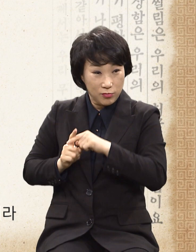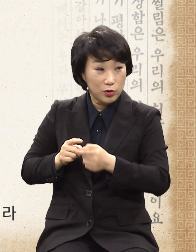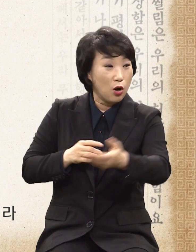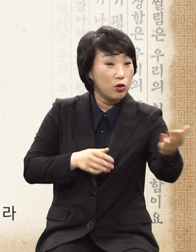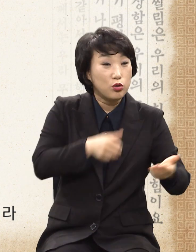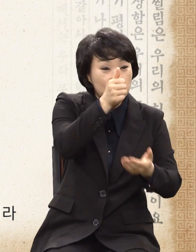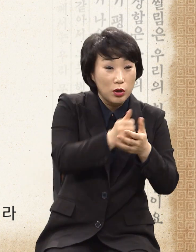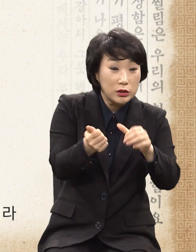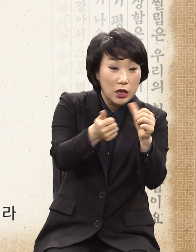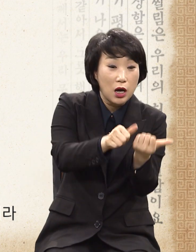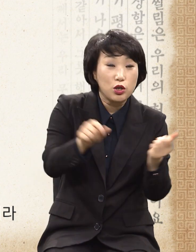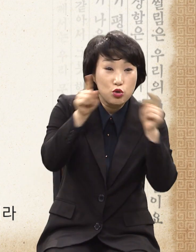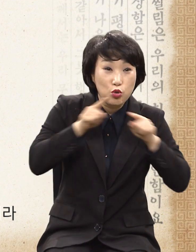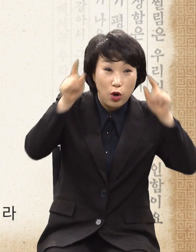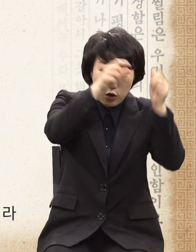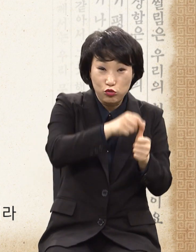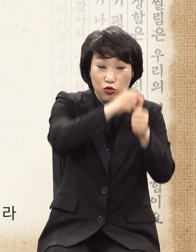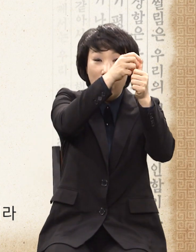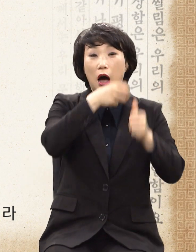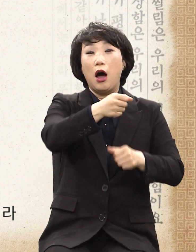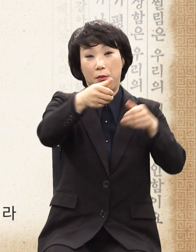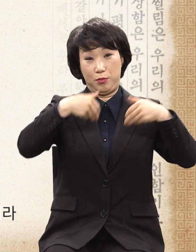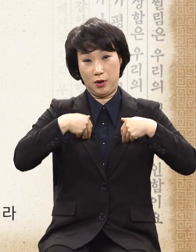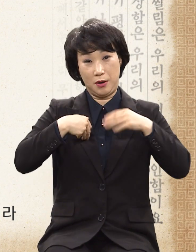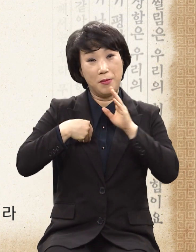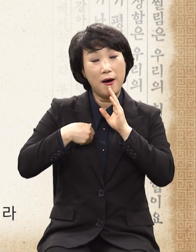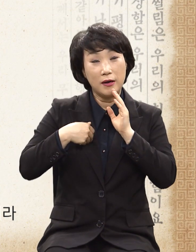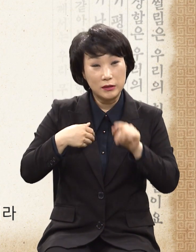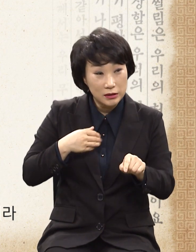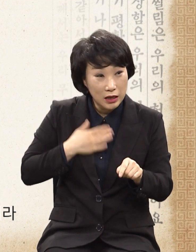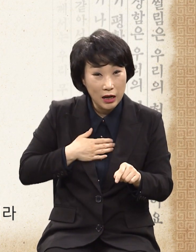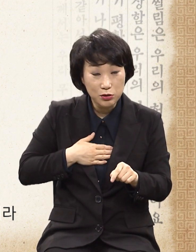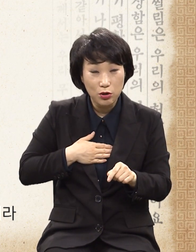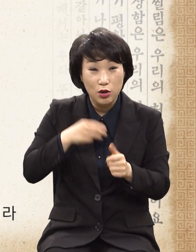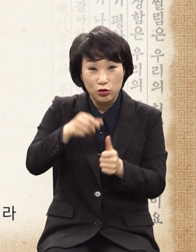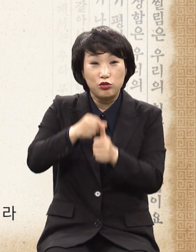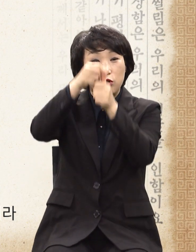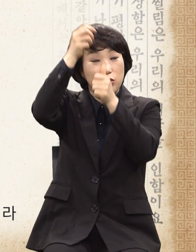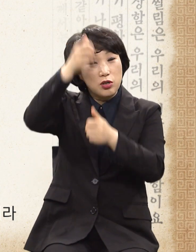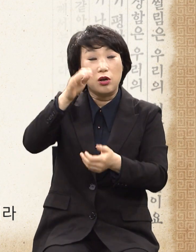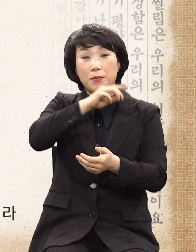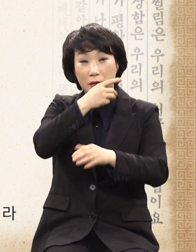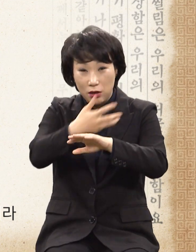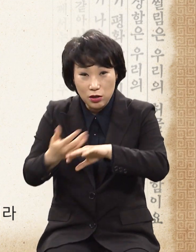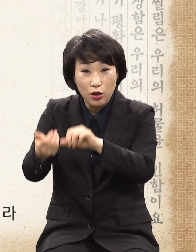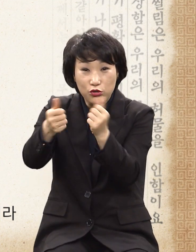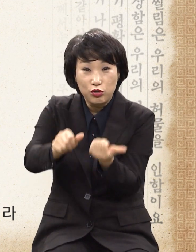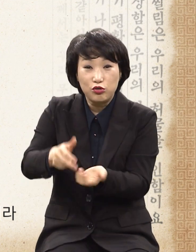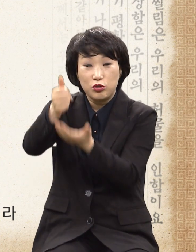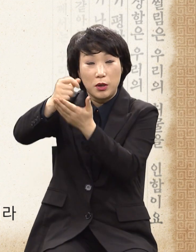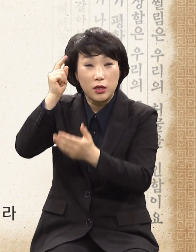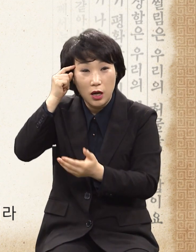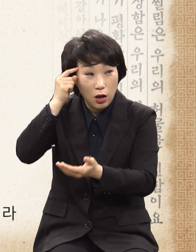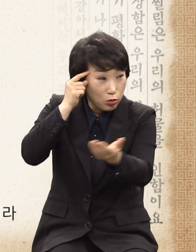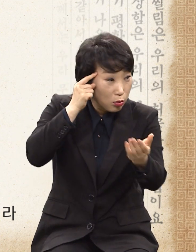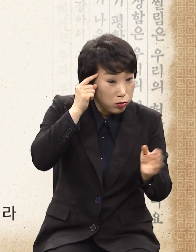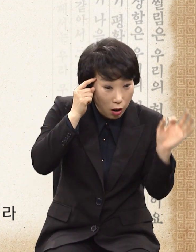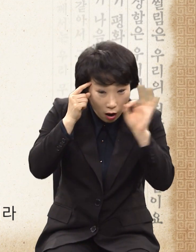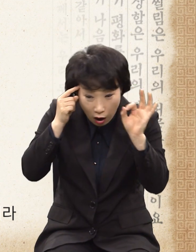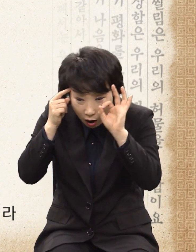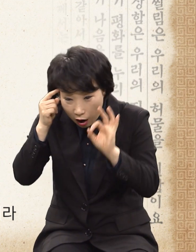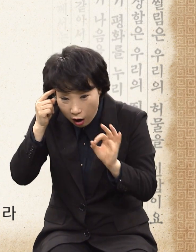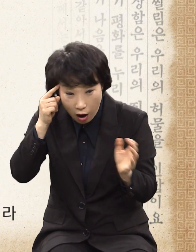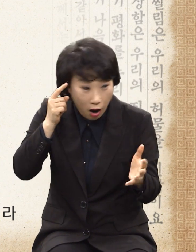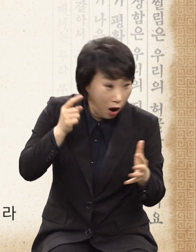구원받아야 된다고는 구령에 피 쏟으신 정신이라 이 말입니다. 그 정신은 찾아볼 수